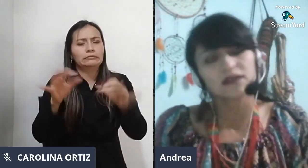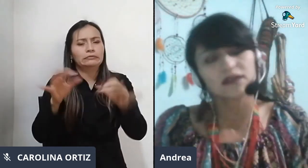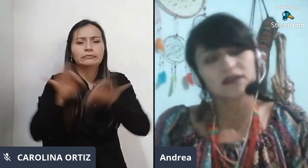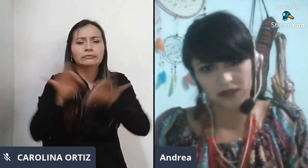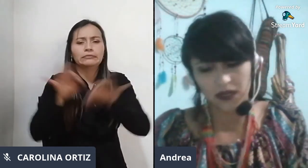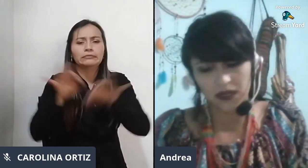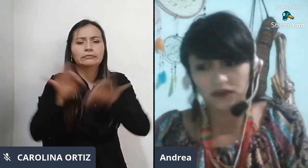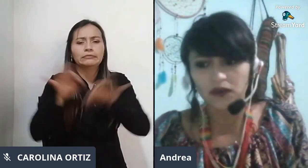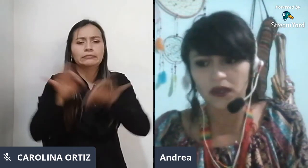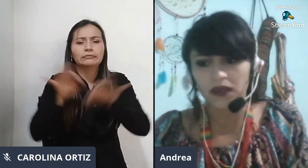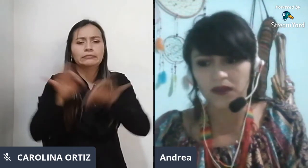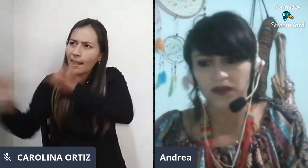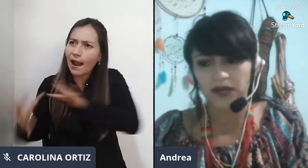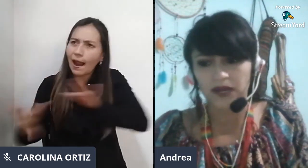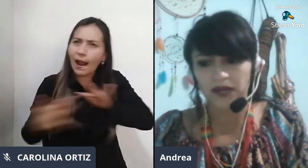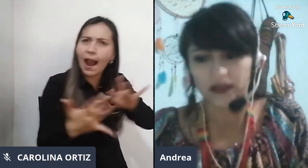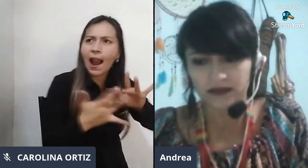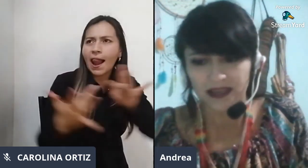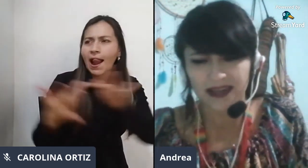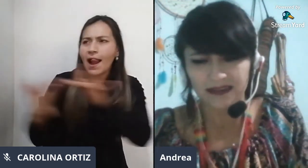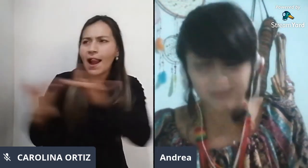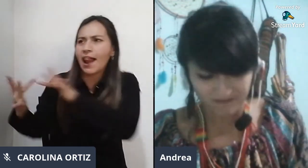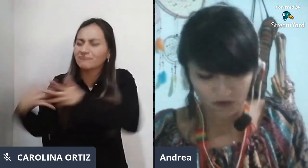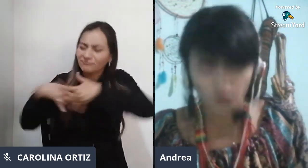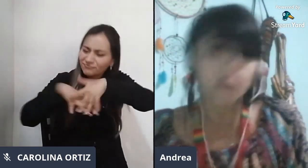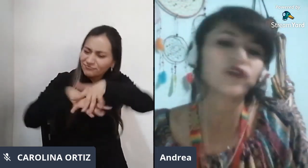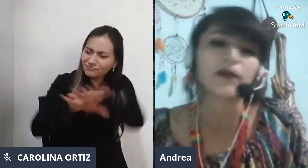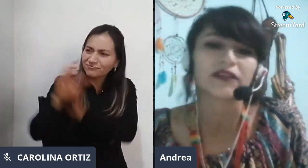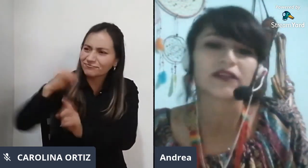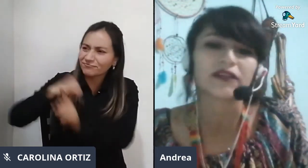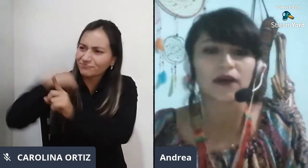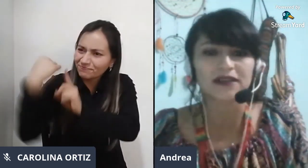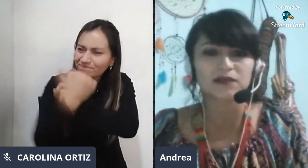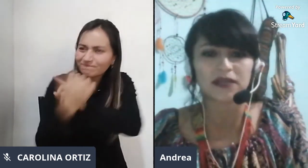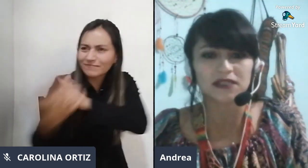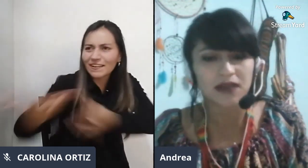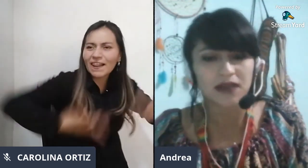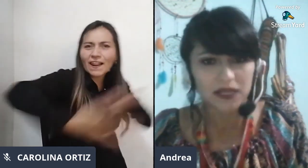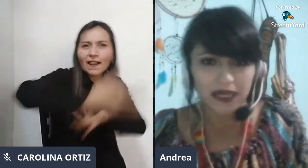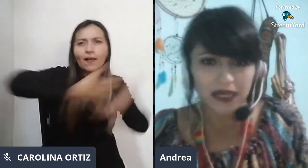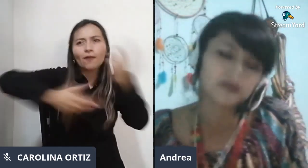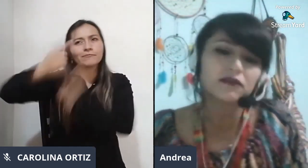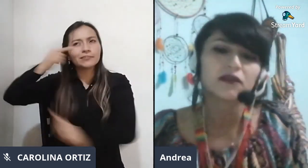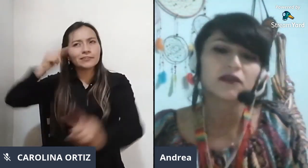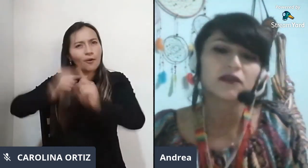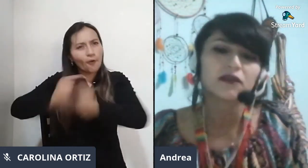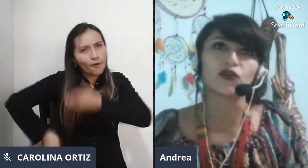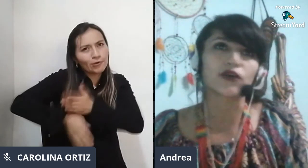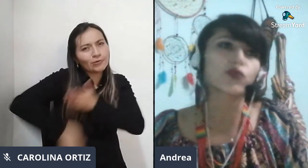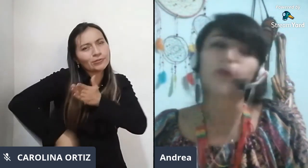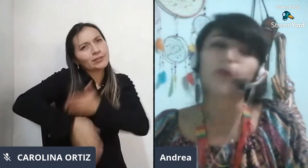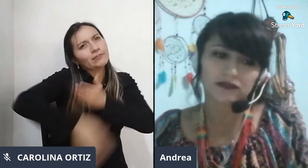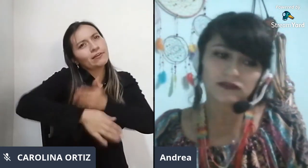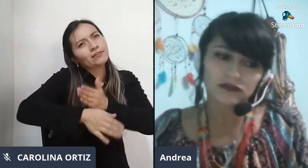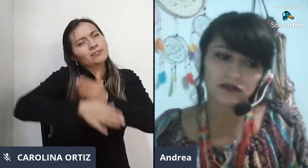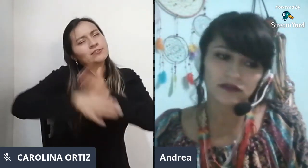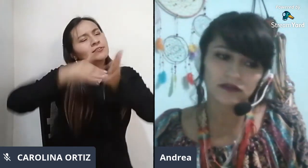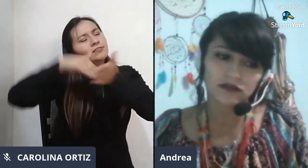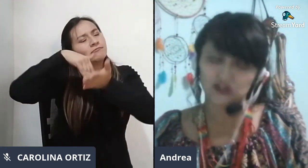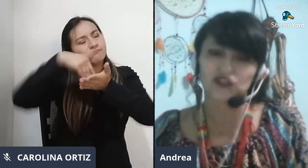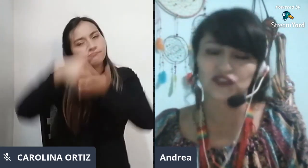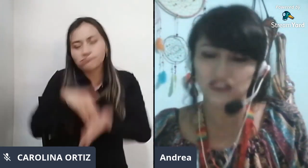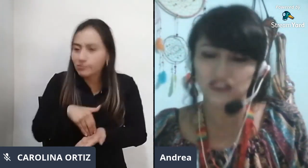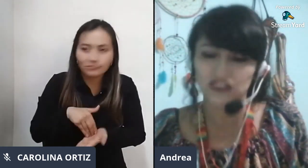para poder tener un fundamento y una base para seguir caminando y no derrumbarnos como muchos otros escenarios.